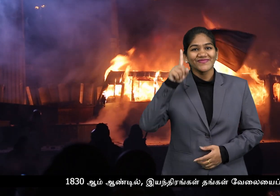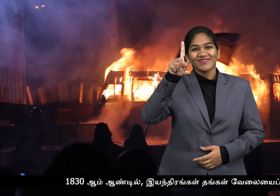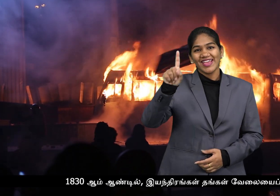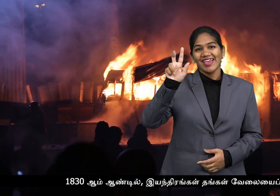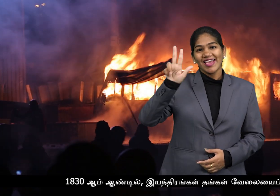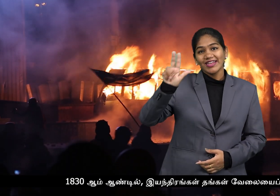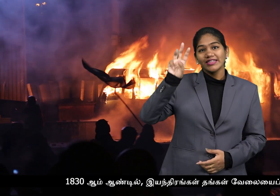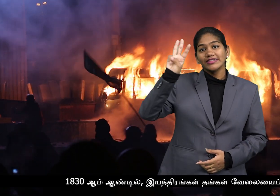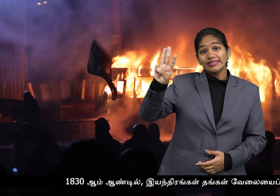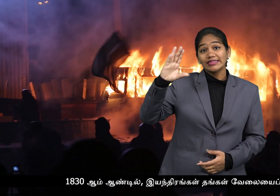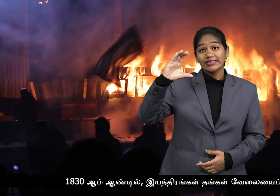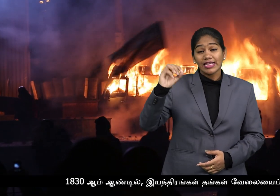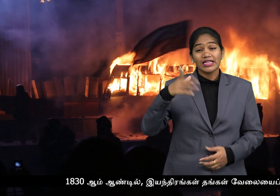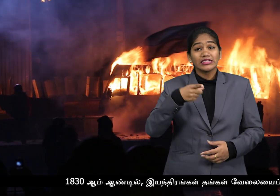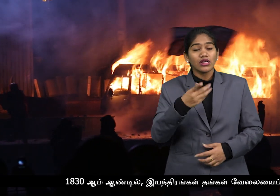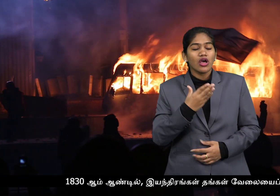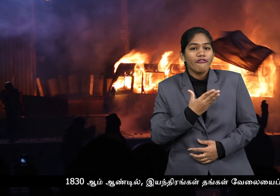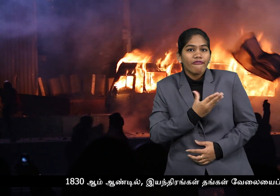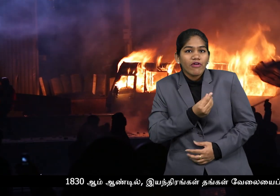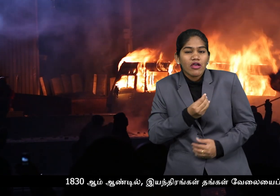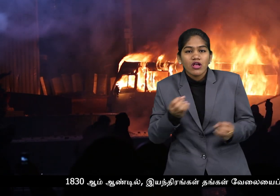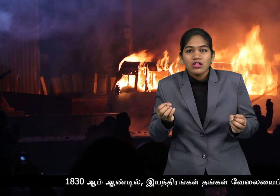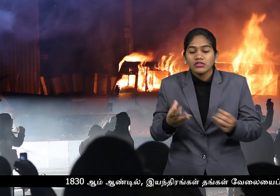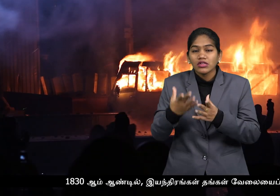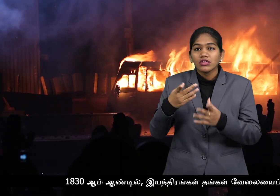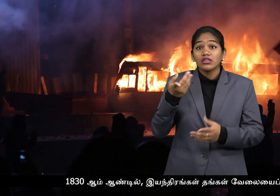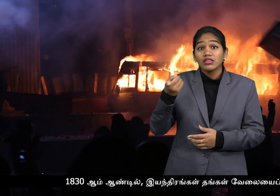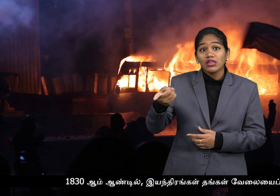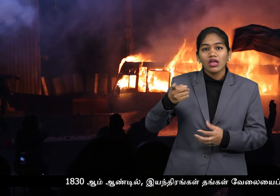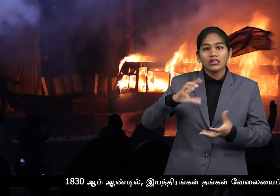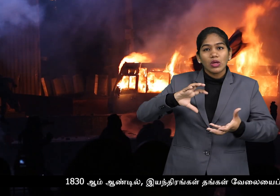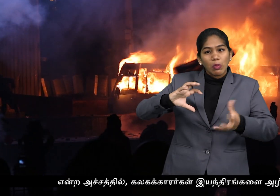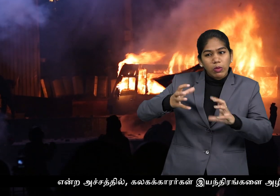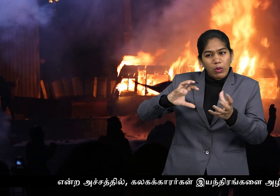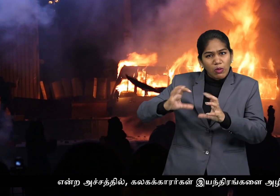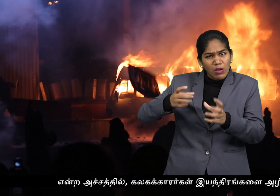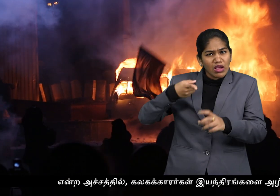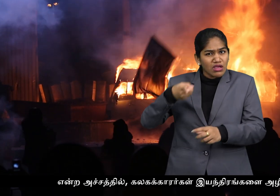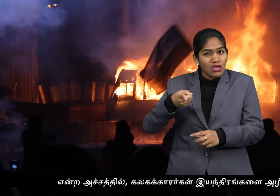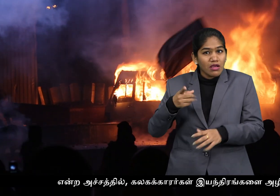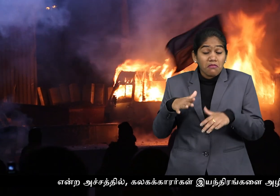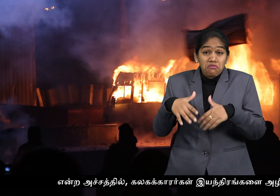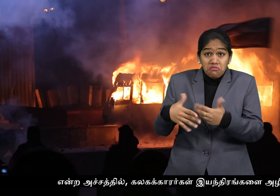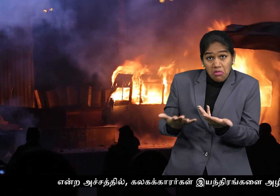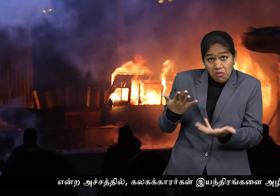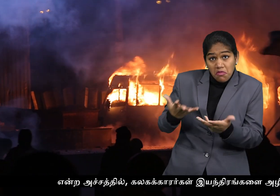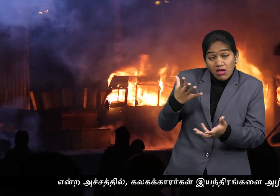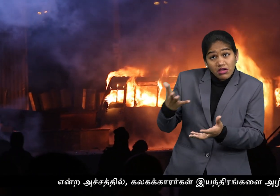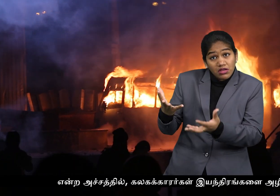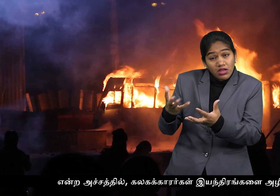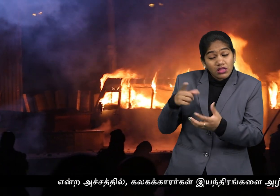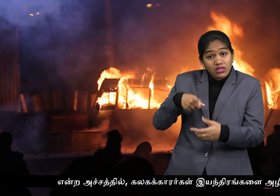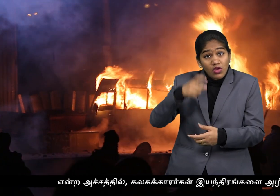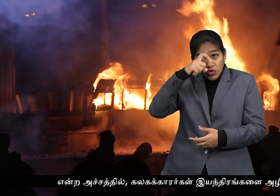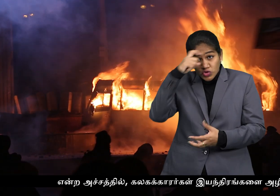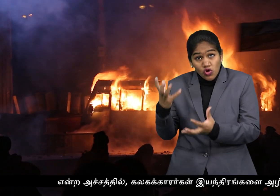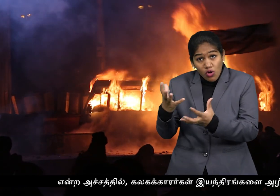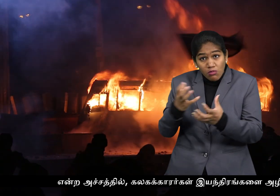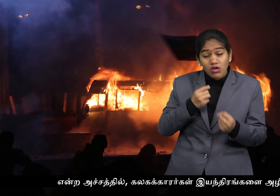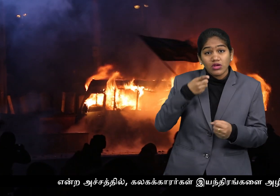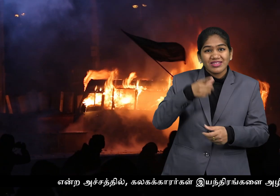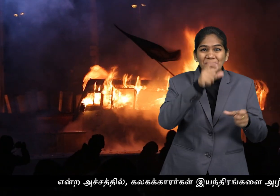ஆயிரத்தி 1830ஆம் ஆண்டில் இயந்திரங்கள் தங்கள் வேலையை பறித்துவிடுமோ என்ற அச்சத்தில்